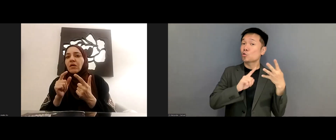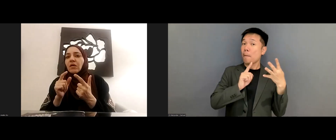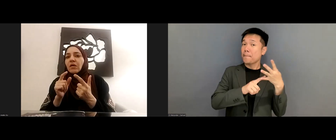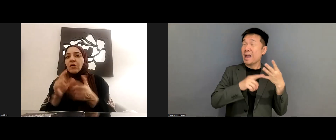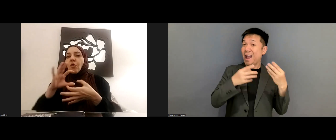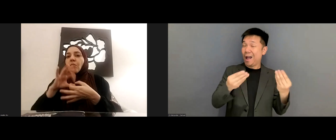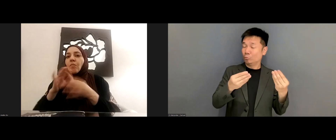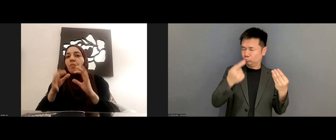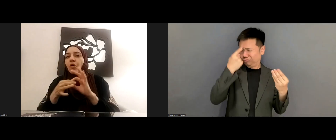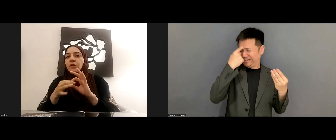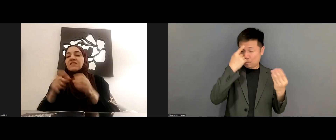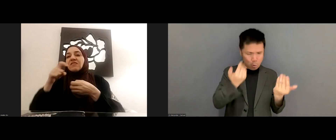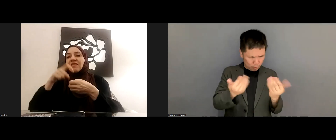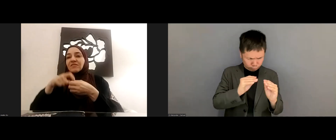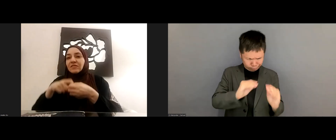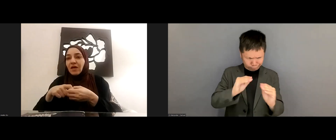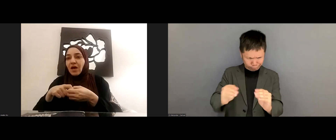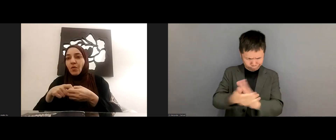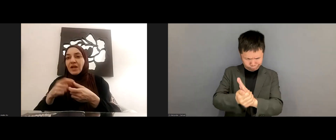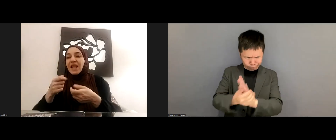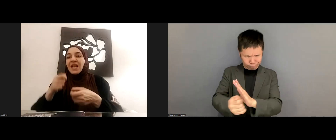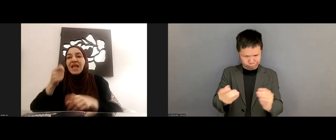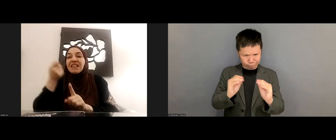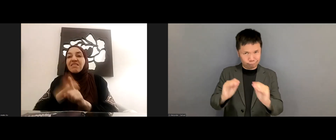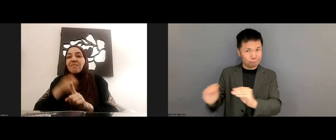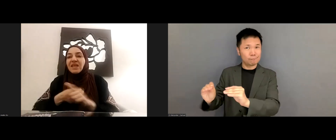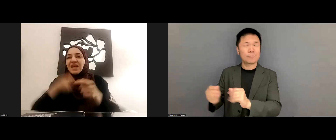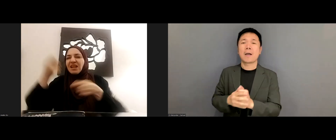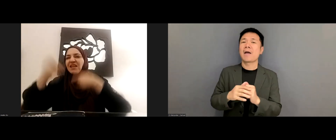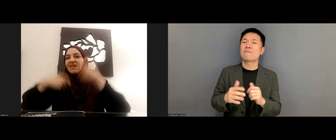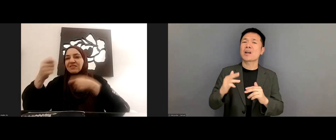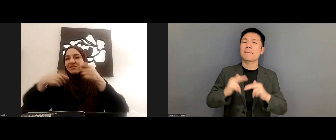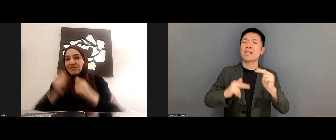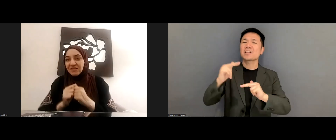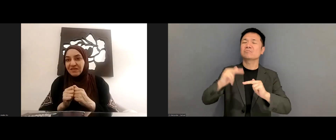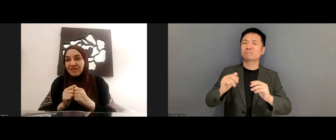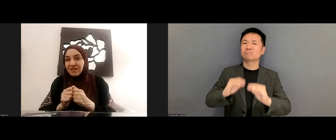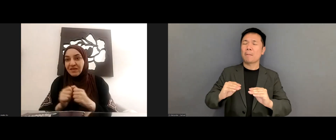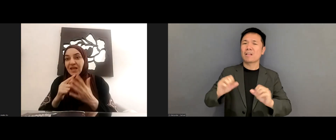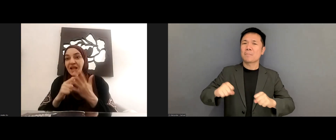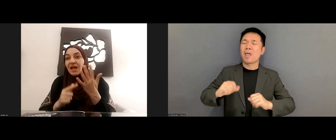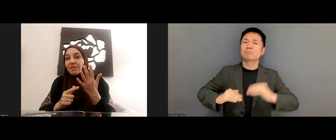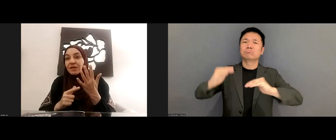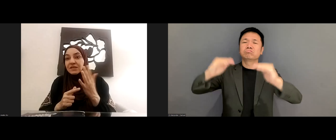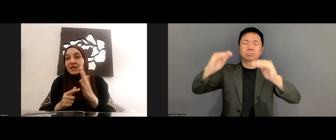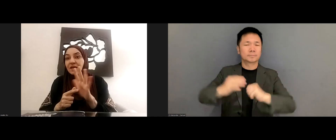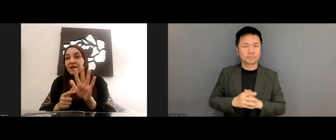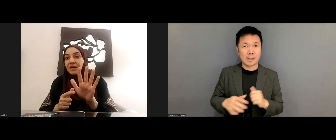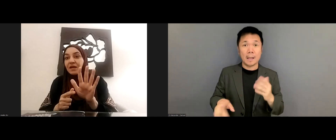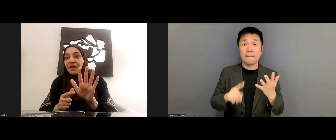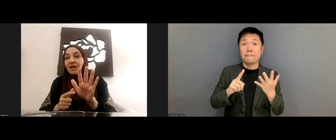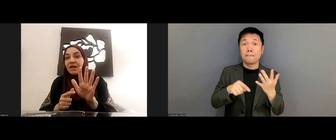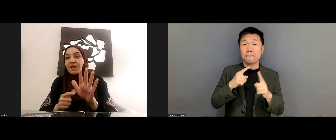على أهمية التعاون and الدولي والتمكين the الاقتصادي. Jordanian هلا من ضمن هاي OPDs العناوين had الرئيسية highlighted الخمسة the الرئيسية importance شملت of طبعا العديد من العناوين: financial